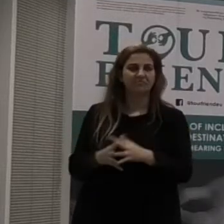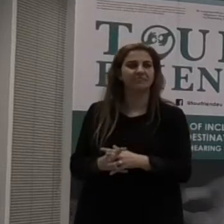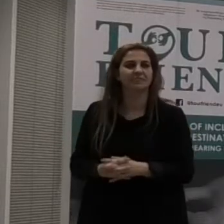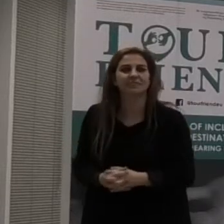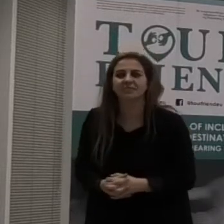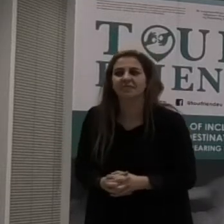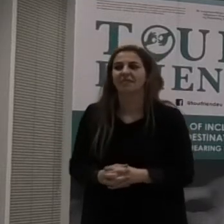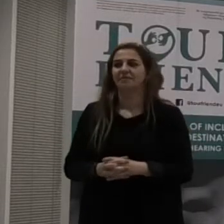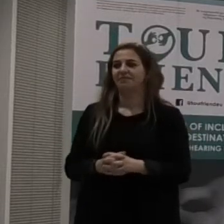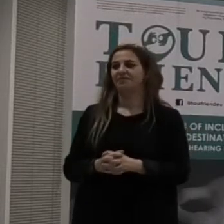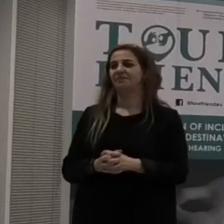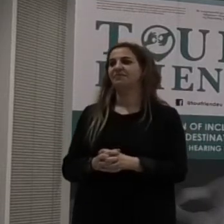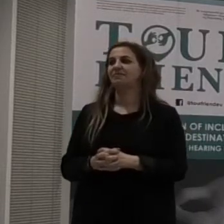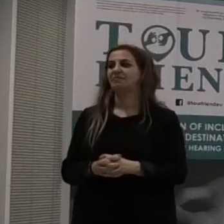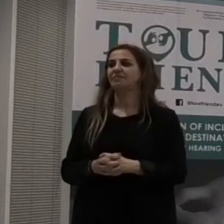Επειδή ξέρω ότι θέλει να σε όλη.